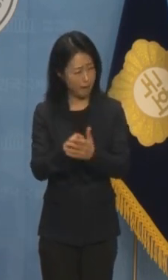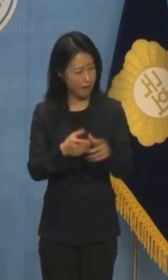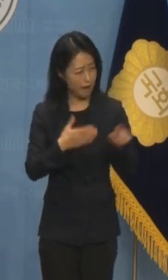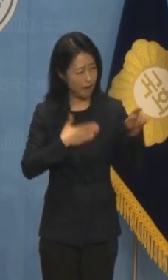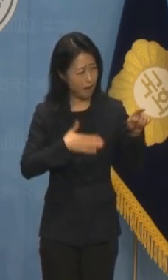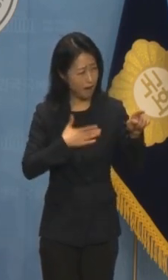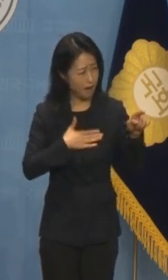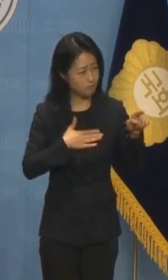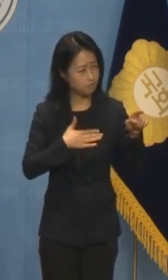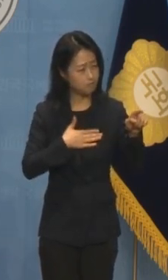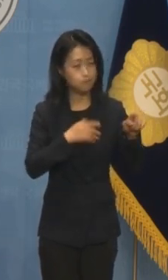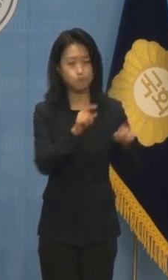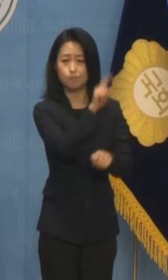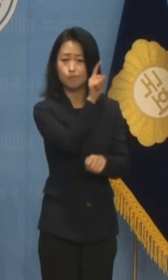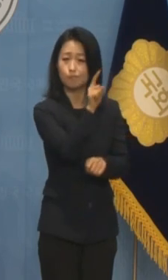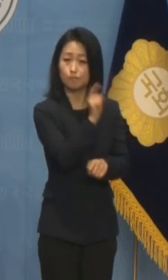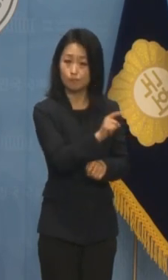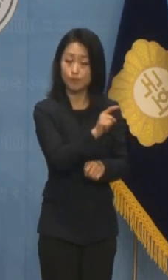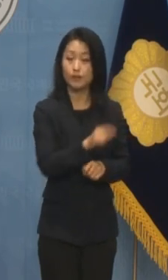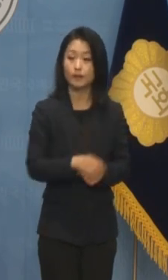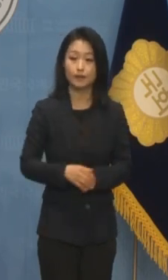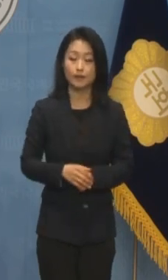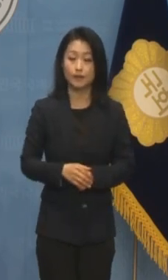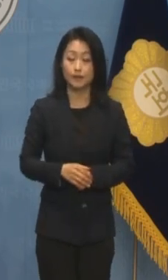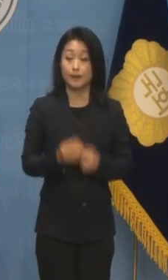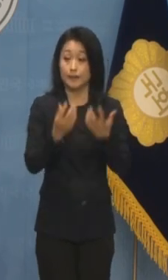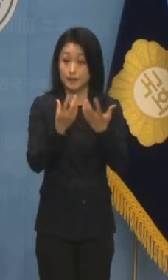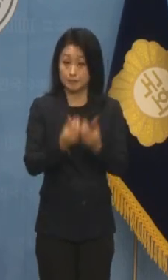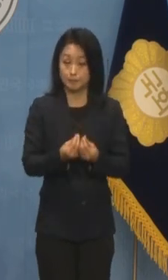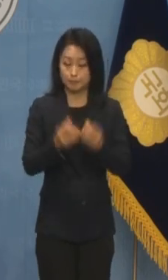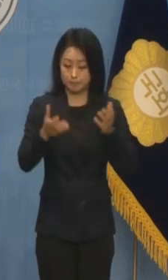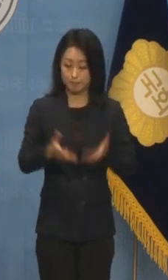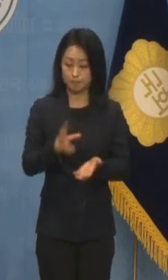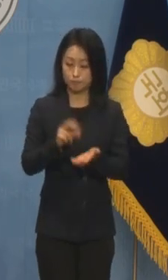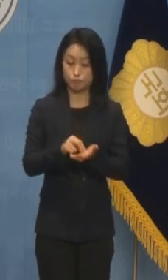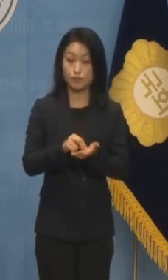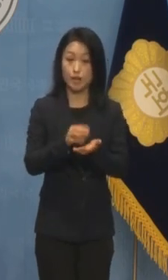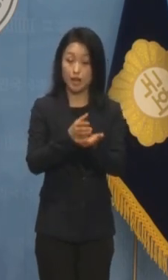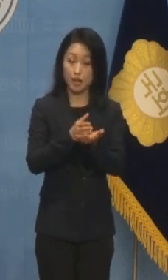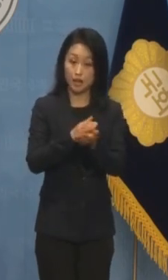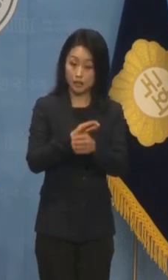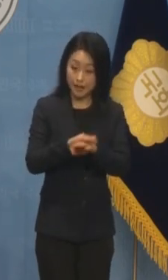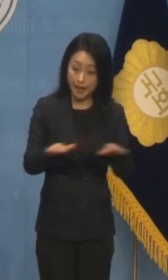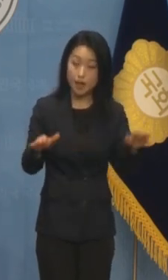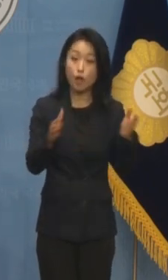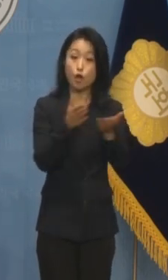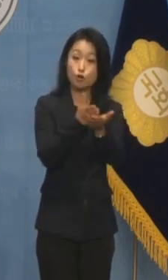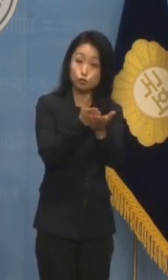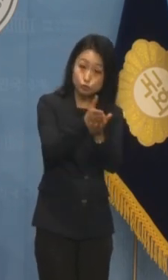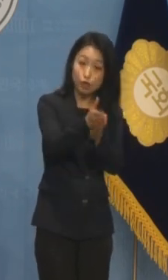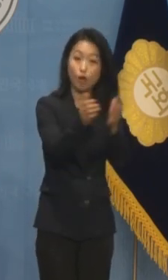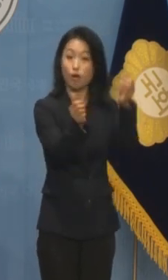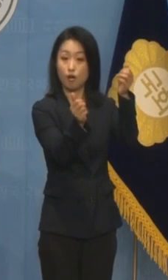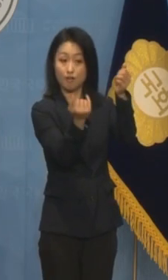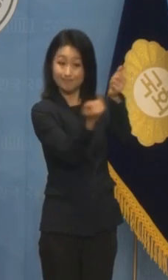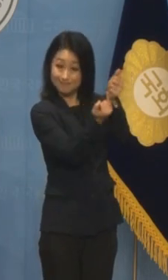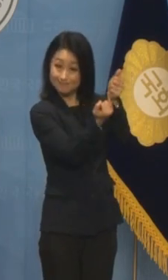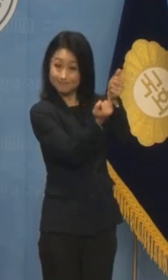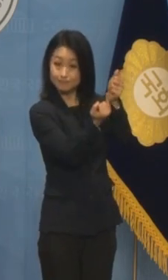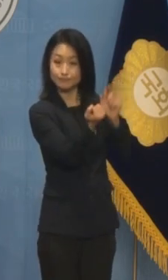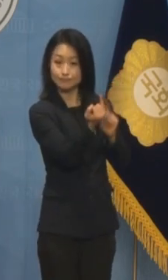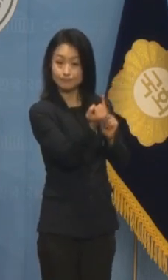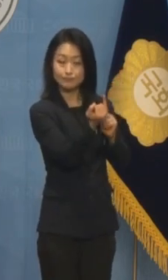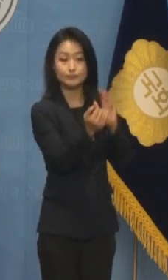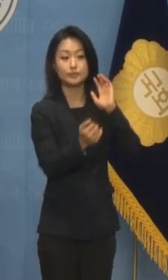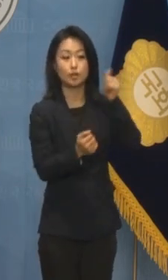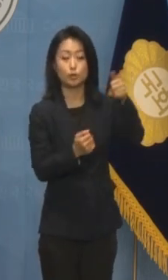의문입니다. 상징적인 장면으로 이번에 저출생 수석으로 여성이 임명되면 현재